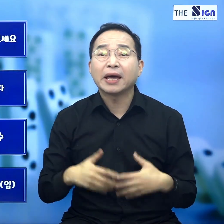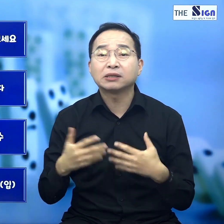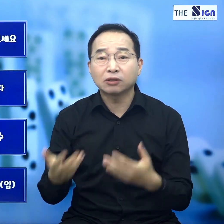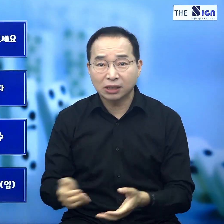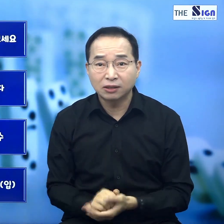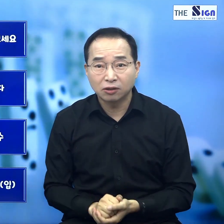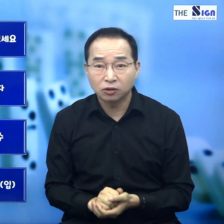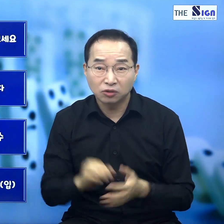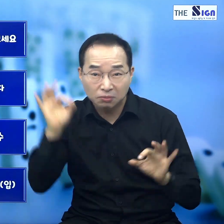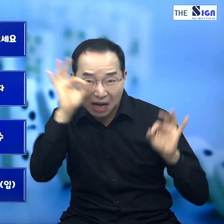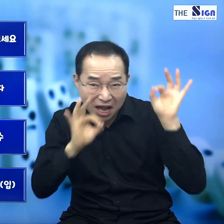애써 찾는 거죠.